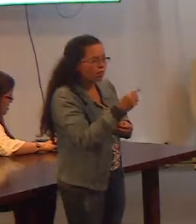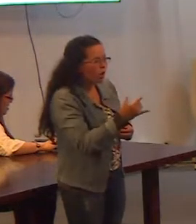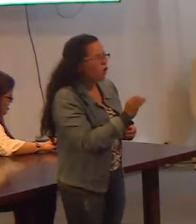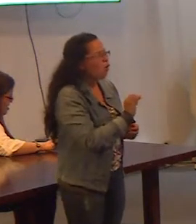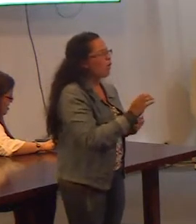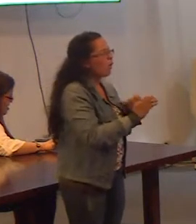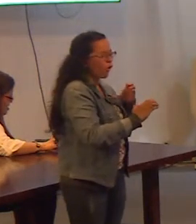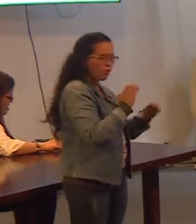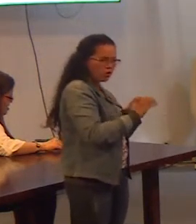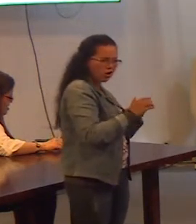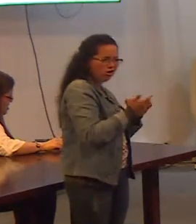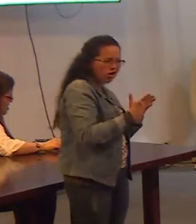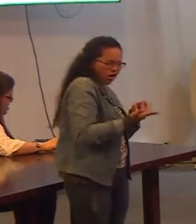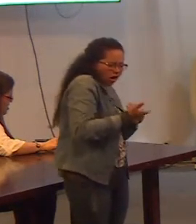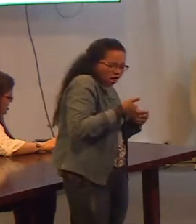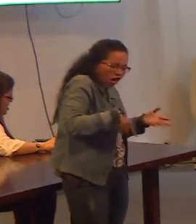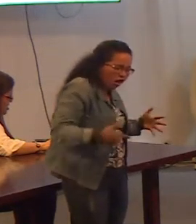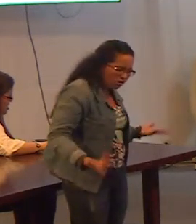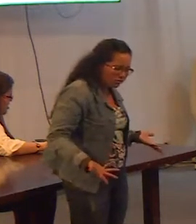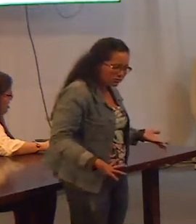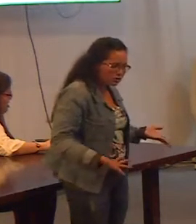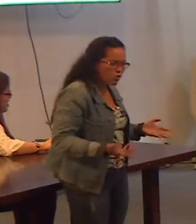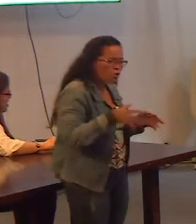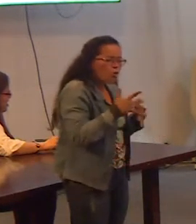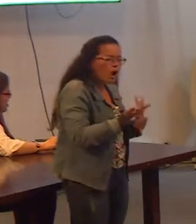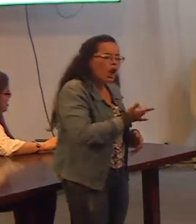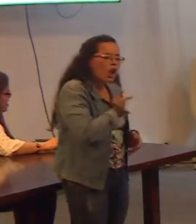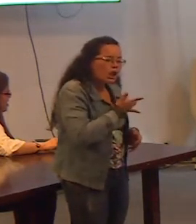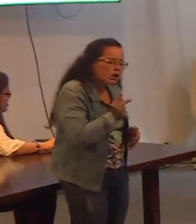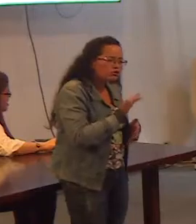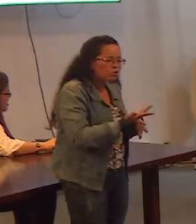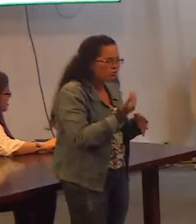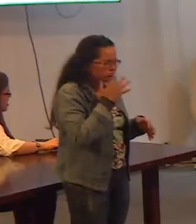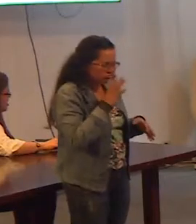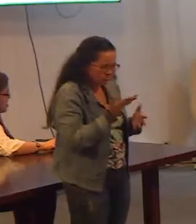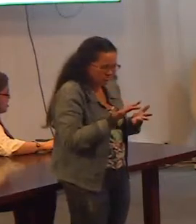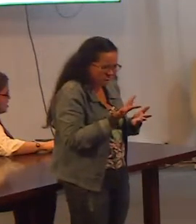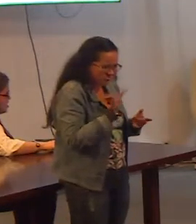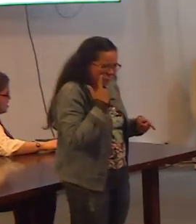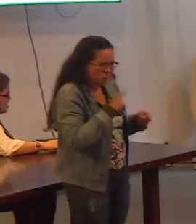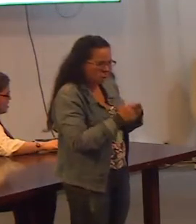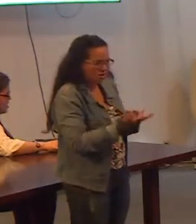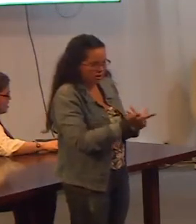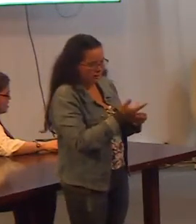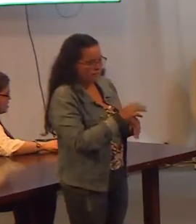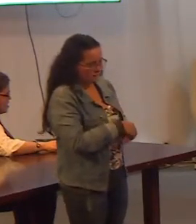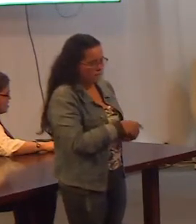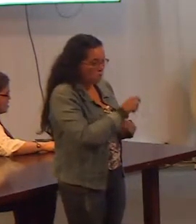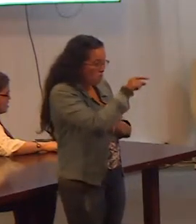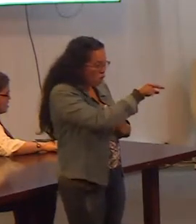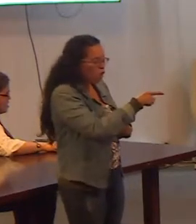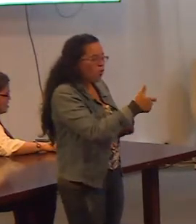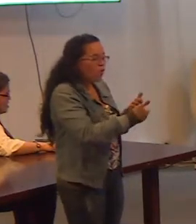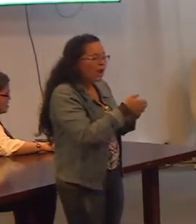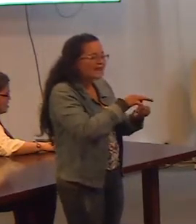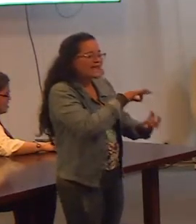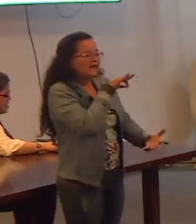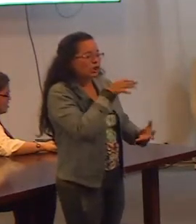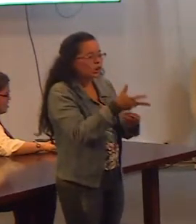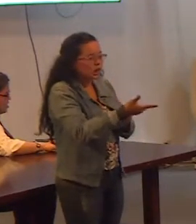de comunicación. Entonces como comenzamos a mirar cuál era el sentir que se le daba. Entonces por eso surge esta pregunta: ¿cuáles son los sentidos del arte de los docentes